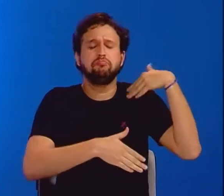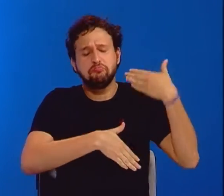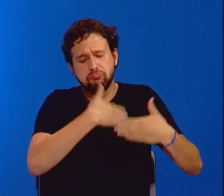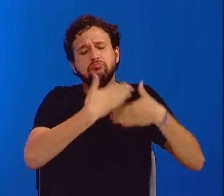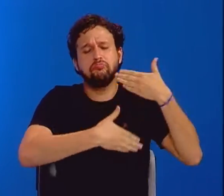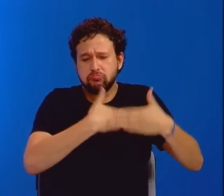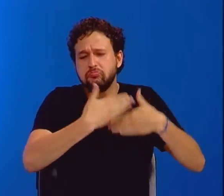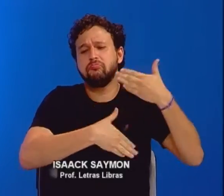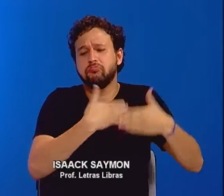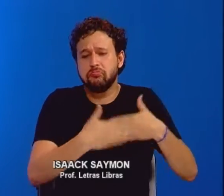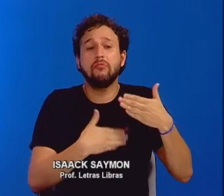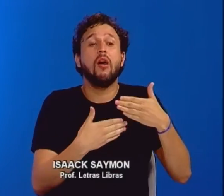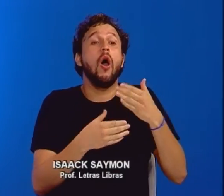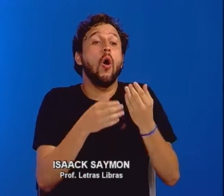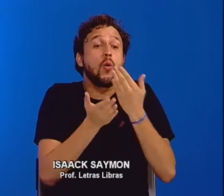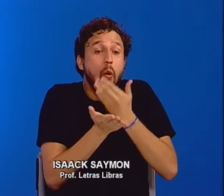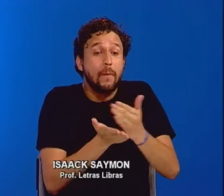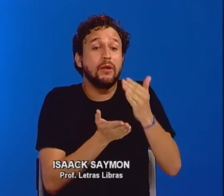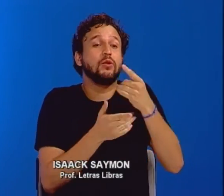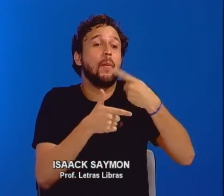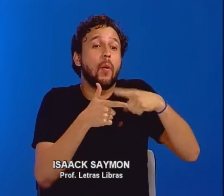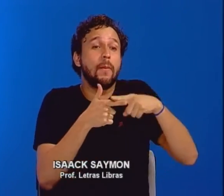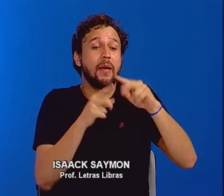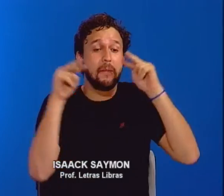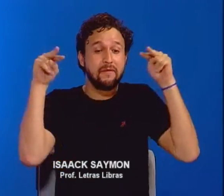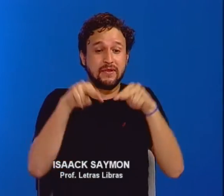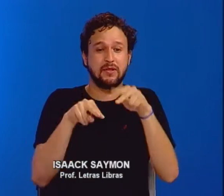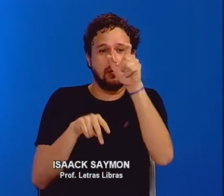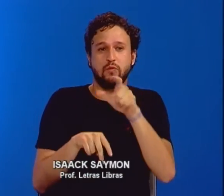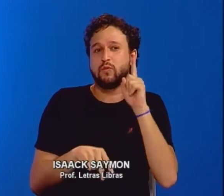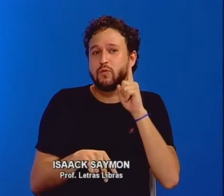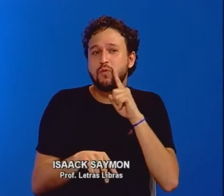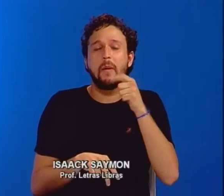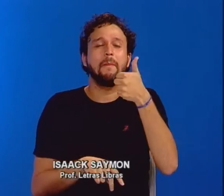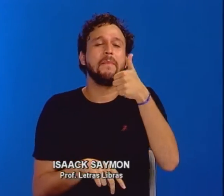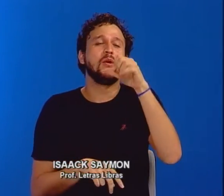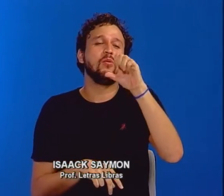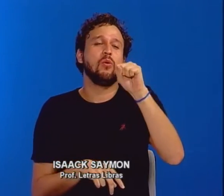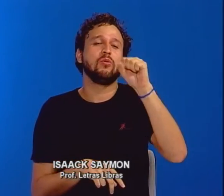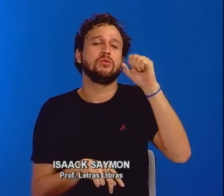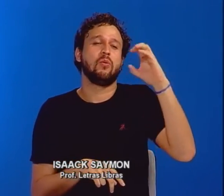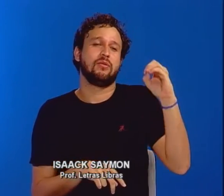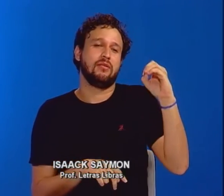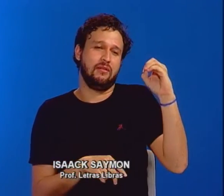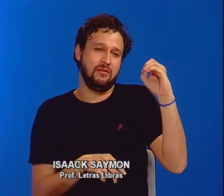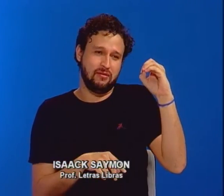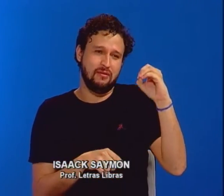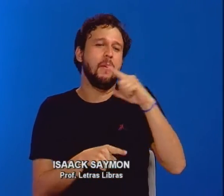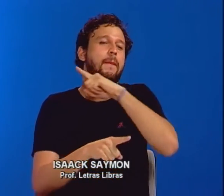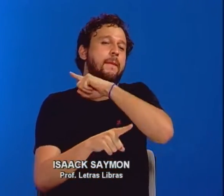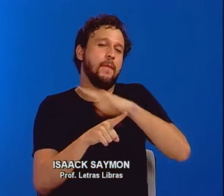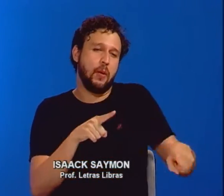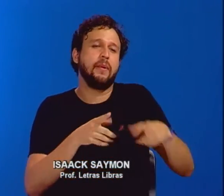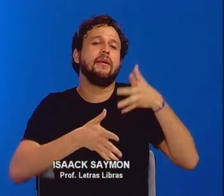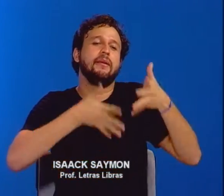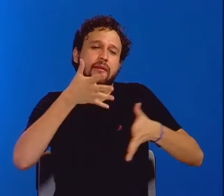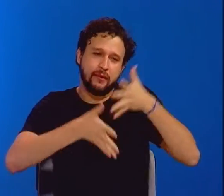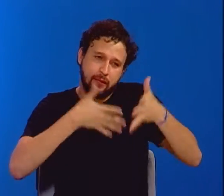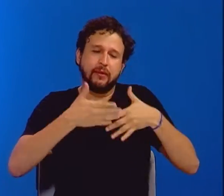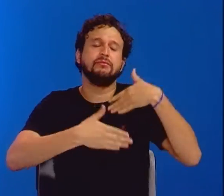Em vários lugares do mundo, e aí foi se desenvolvendo, mas assim, o primeiro registro tem em 1900, né?